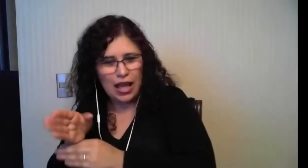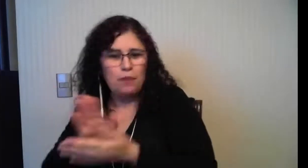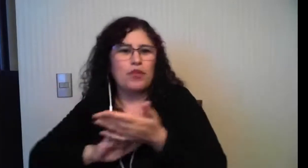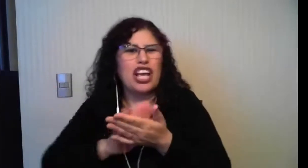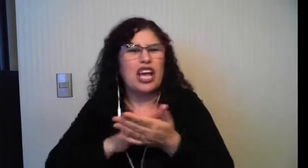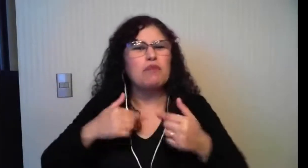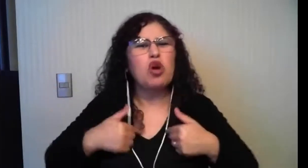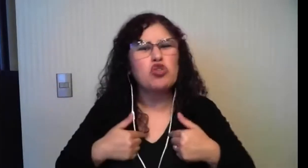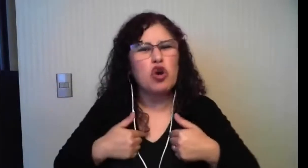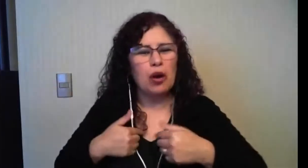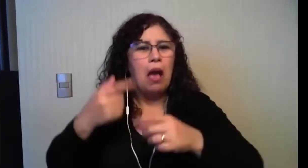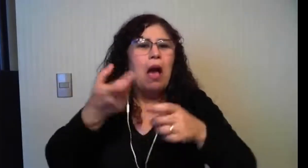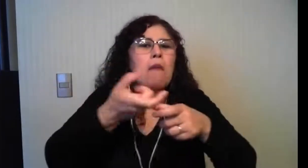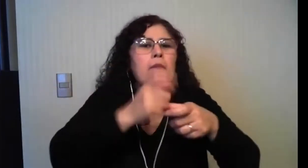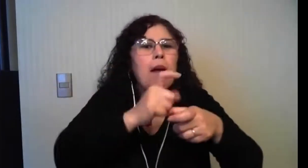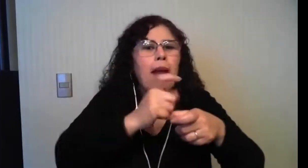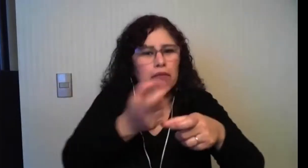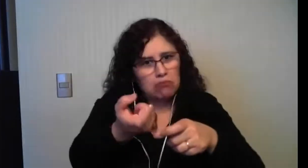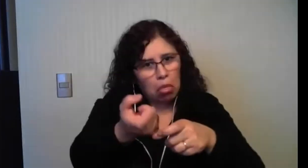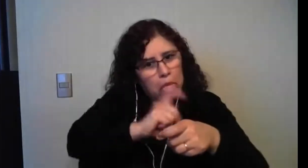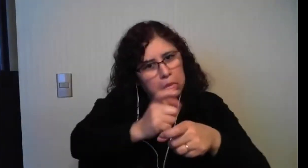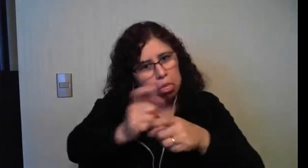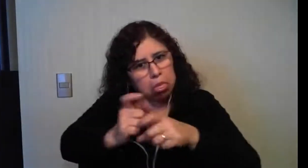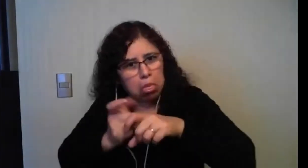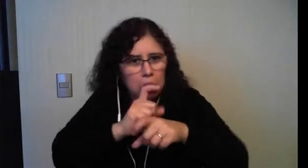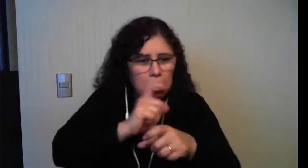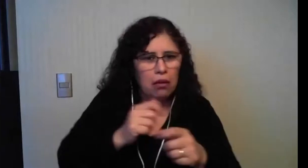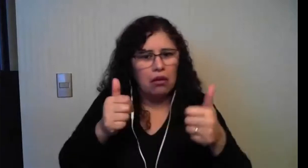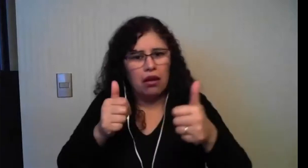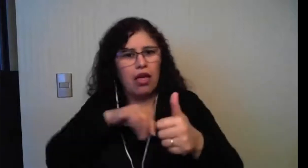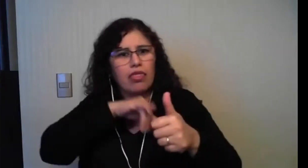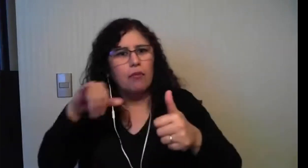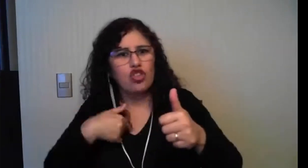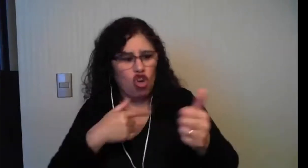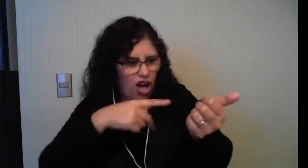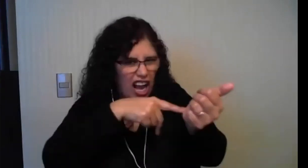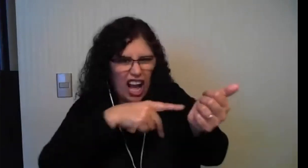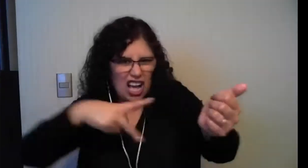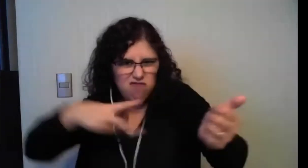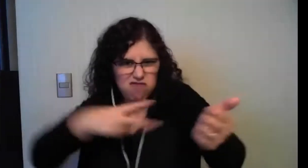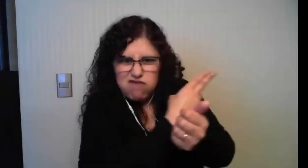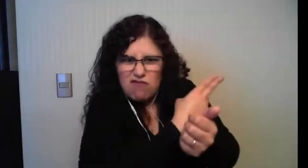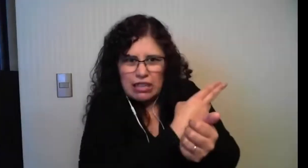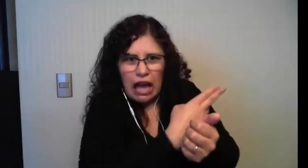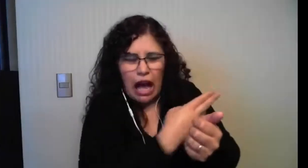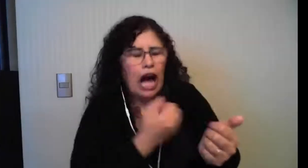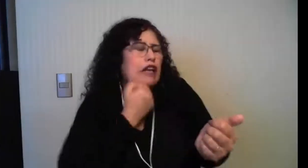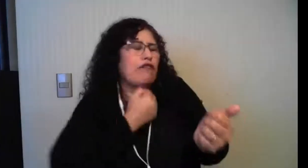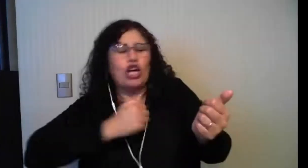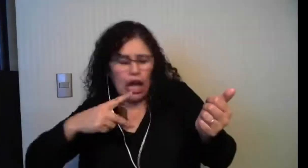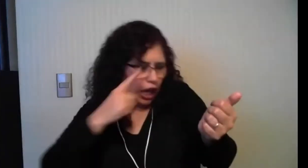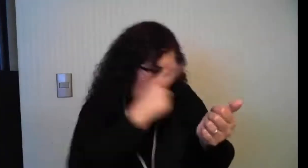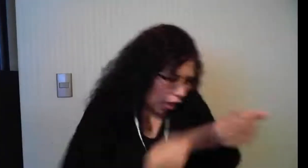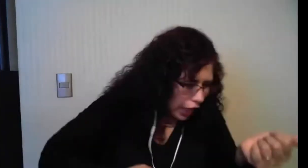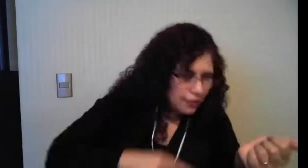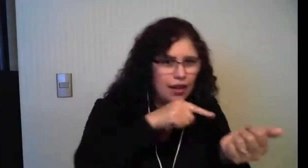un nervio, ¿ya? Lo que yo voy a encontrar va a ser debilidad muscular, ¿cierto? Atrofia muscular de los músculos que eran inervados por